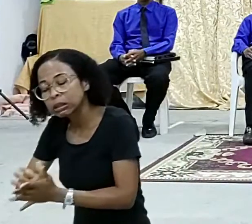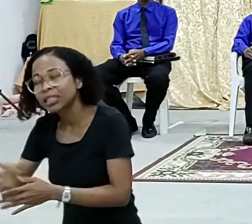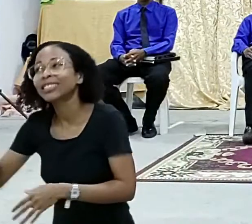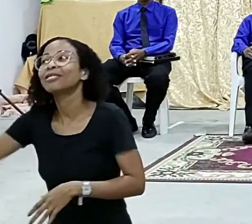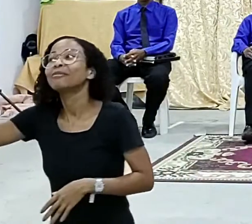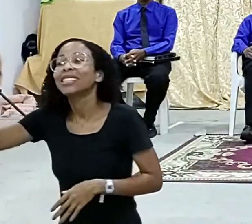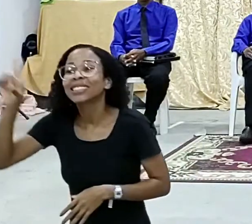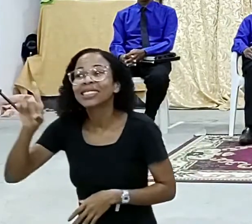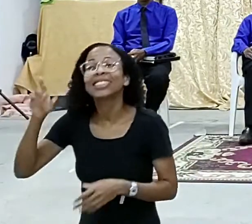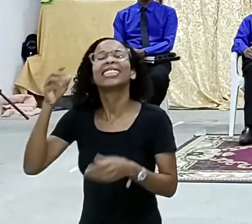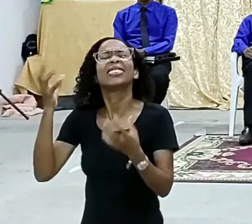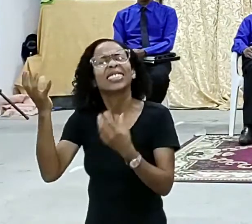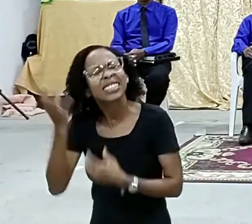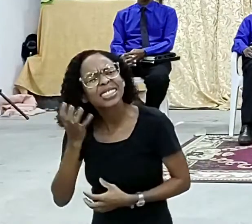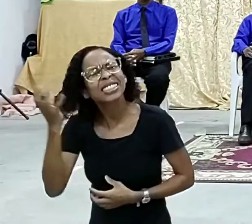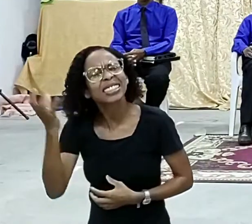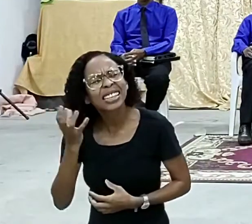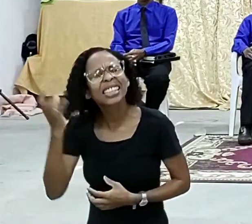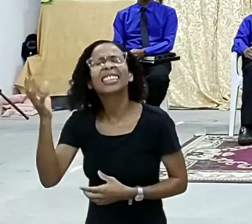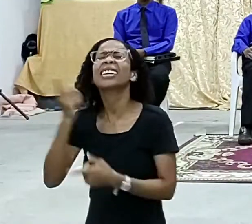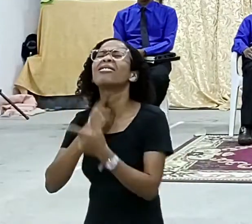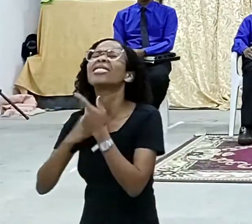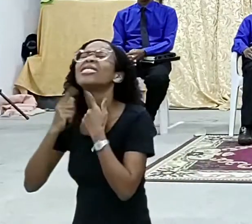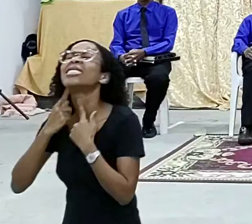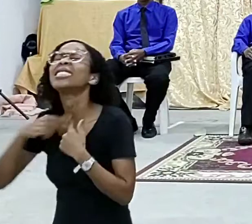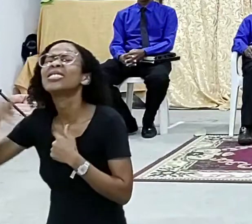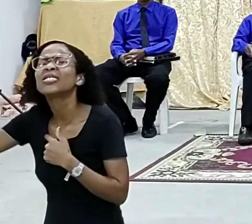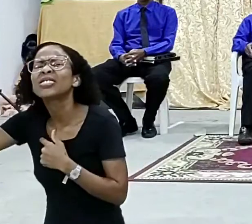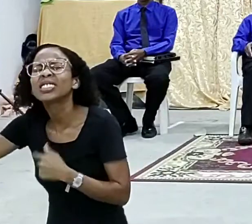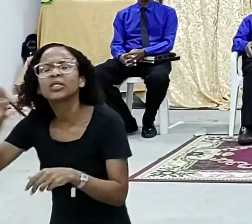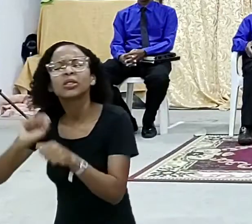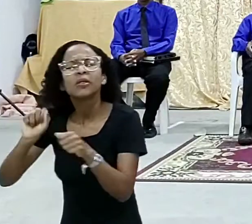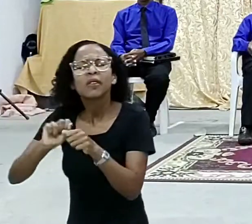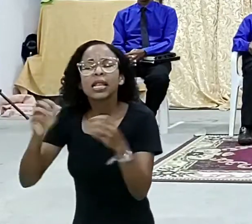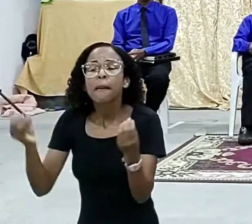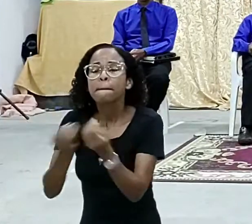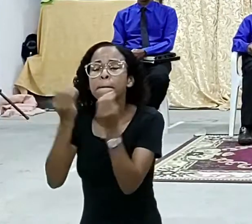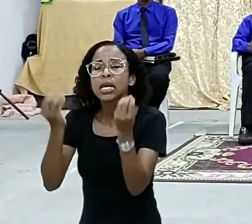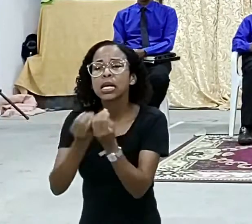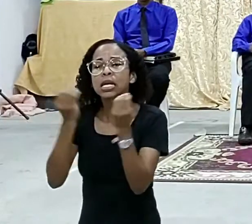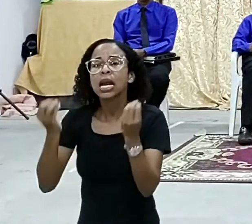quer fazer grandes coisas. Chegou-se a pandemia,